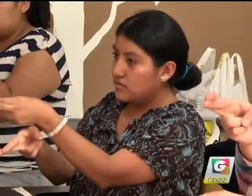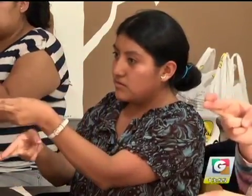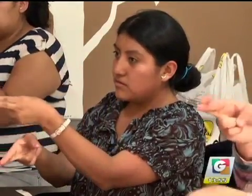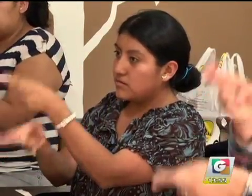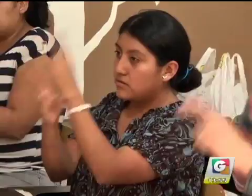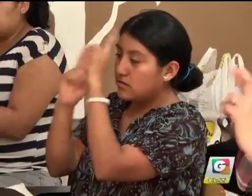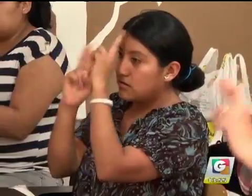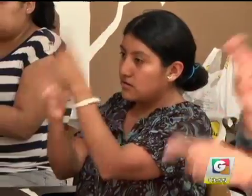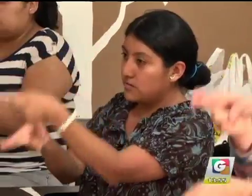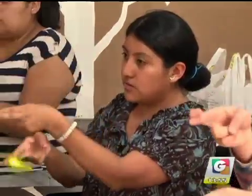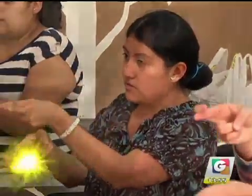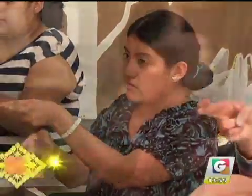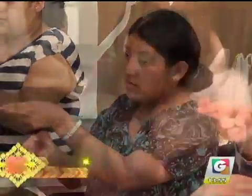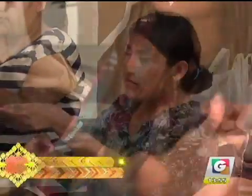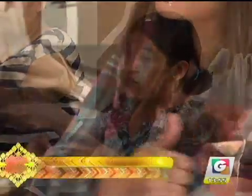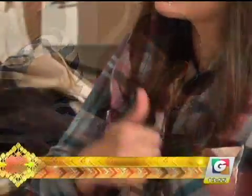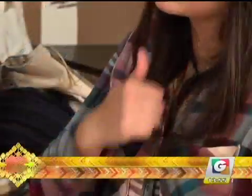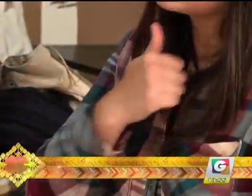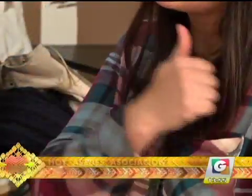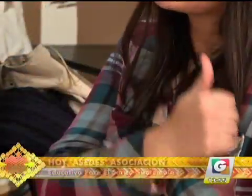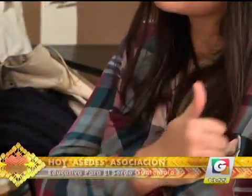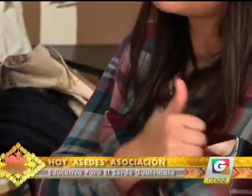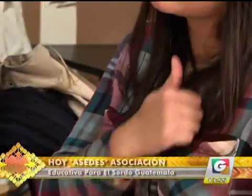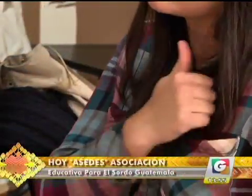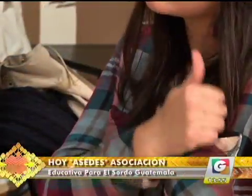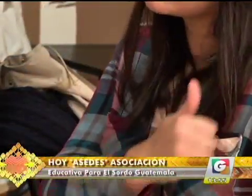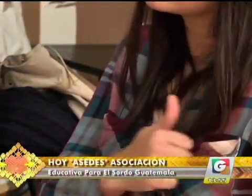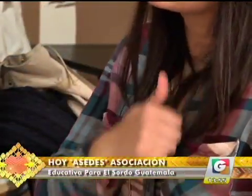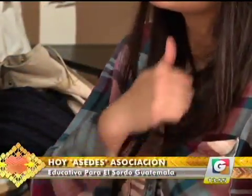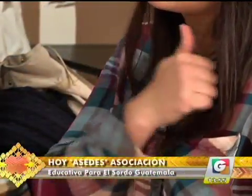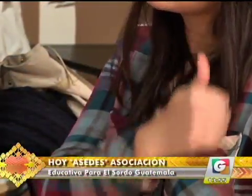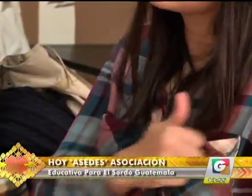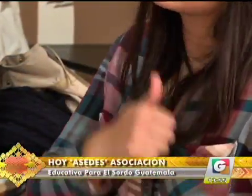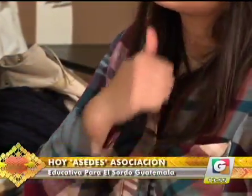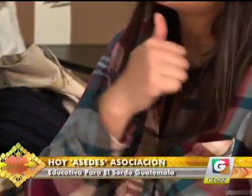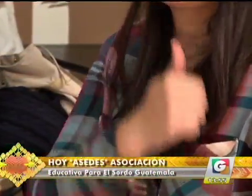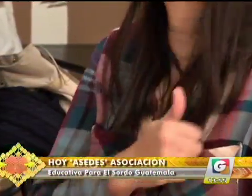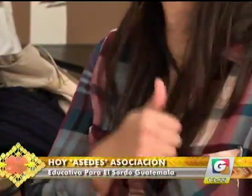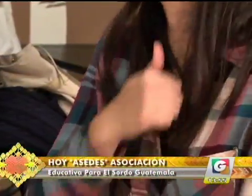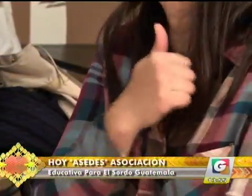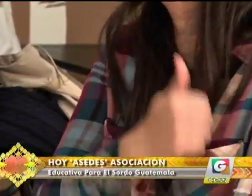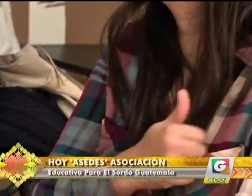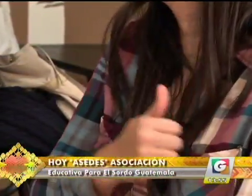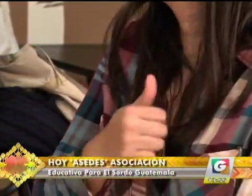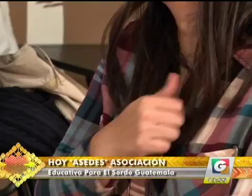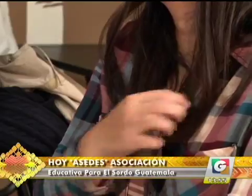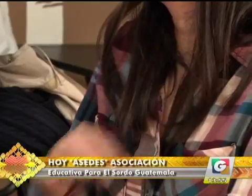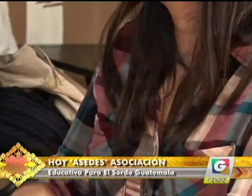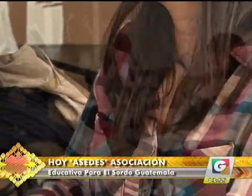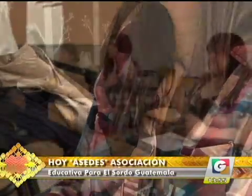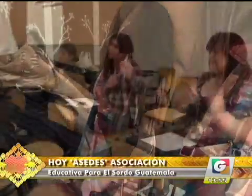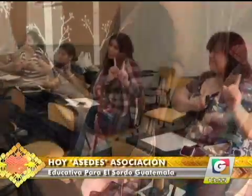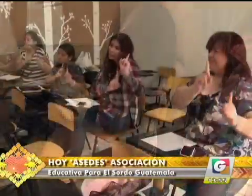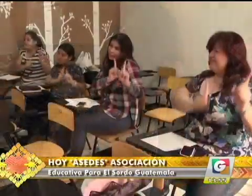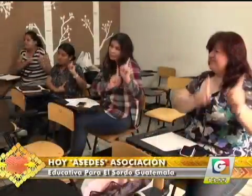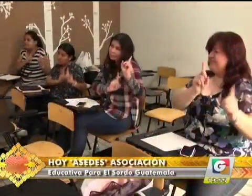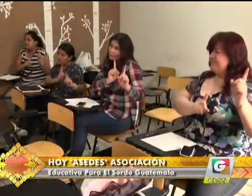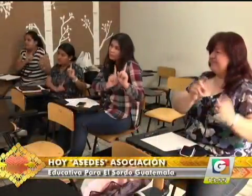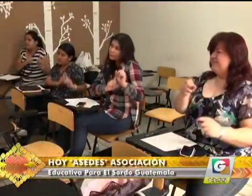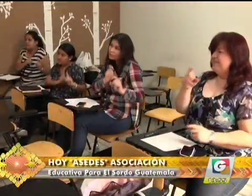programa para tener este acercamiento tan especial. Muchísimas gracias. Gracias a usted por la oportunidad. Hablemos acerca de ACEDES y sus orígenes.